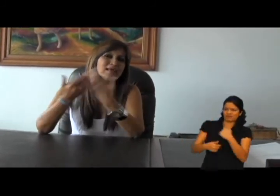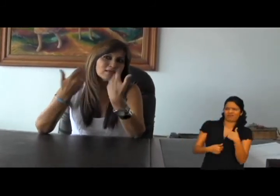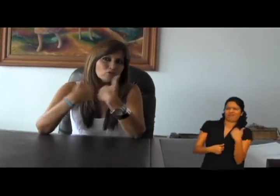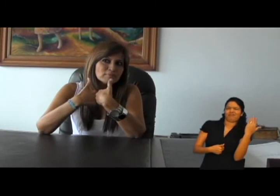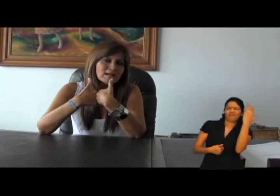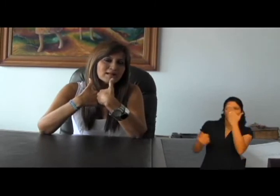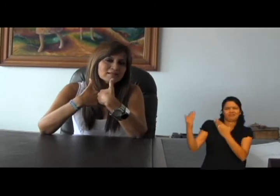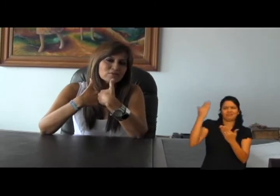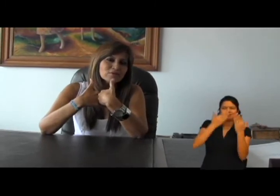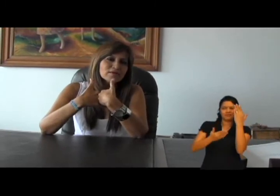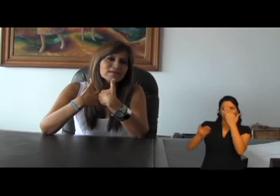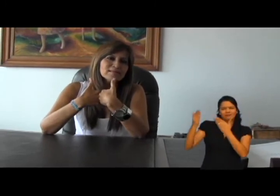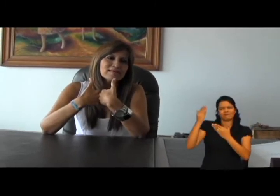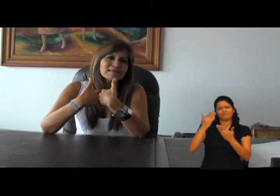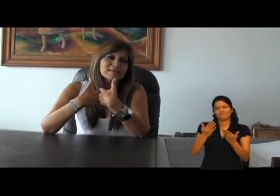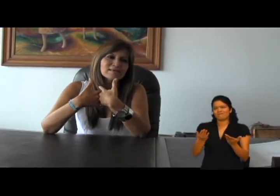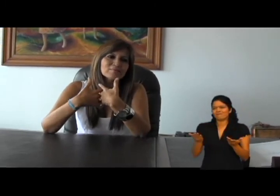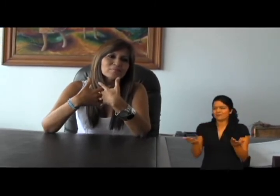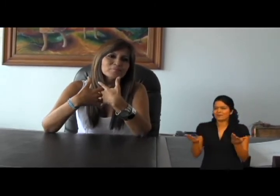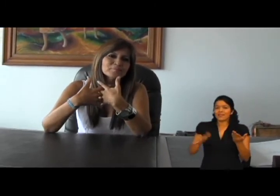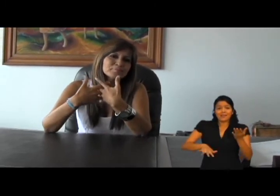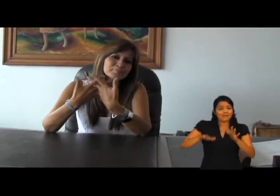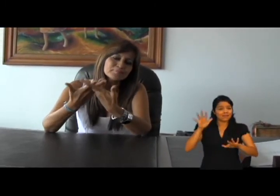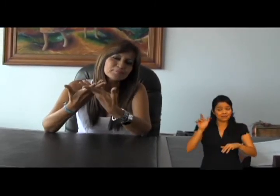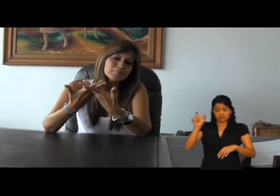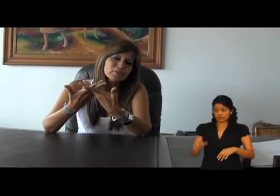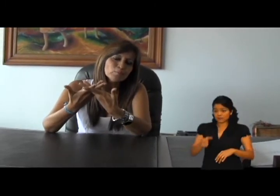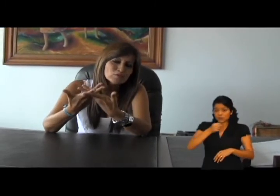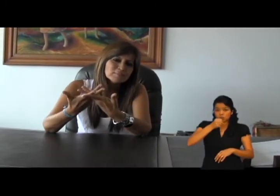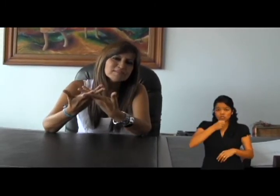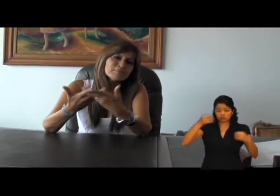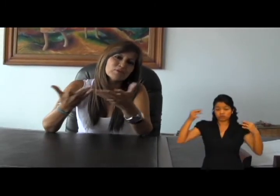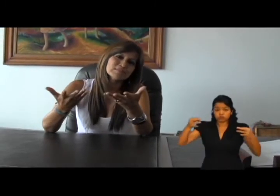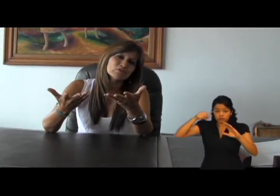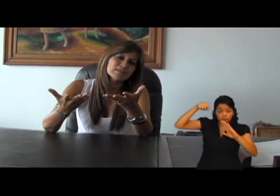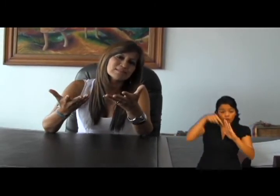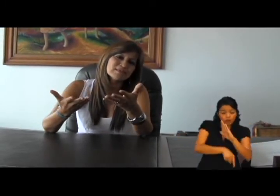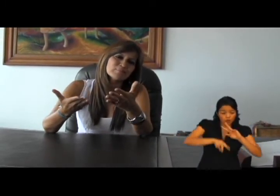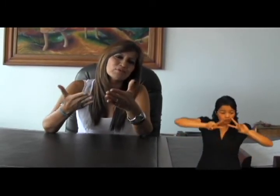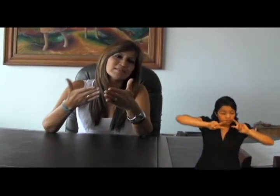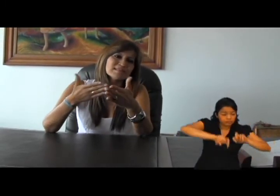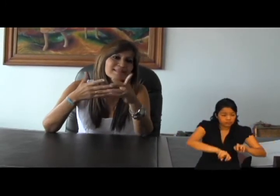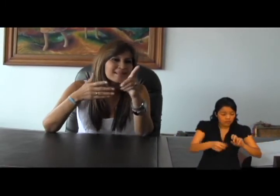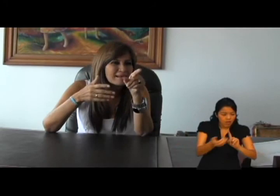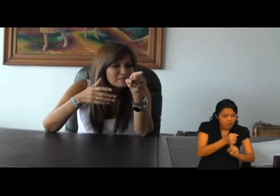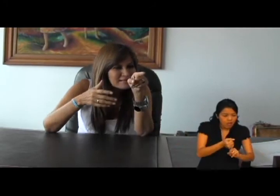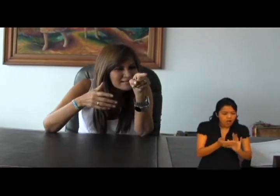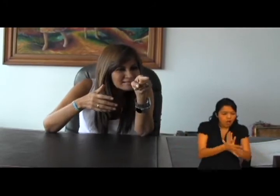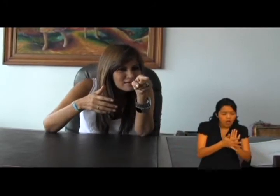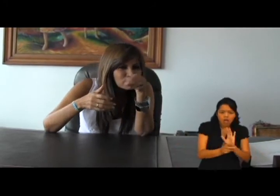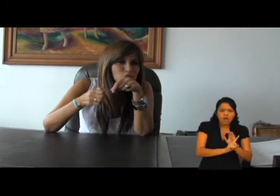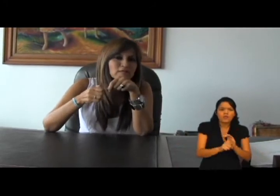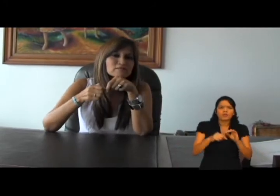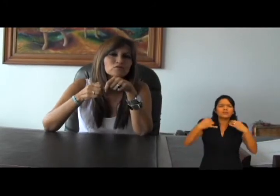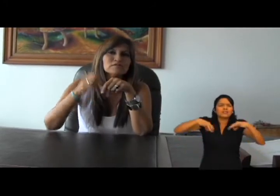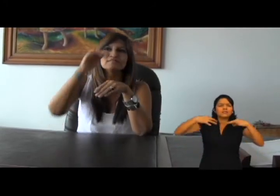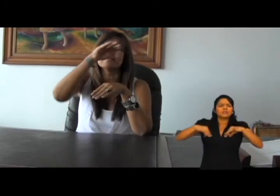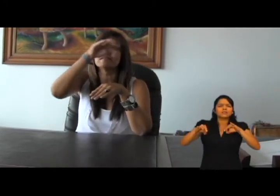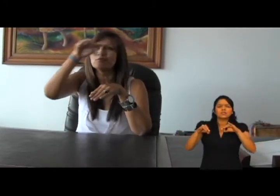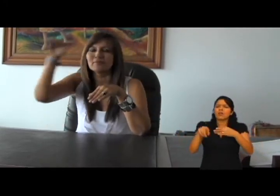ahí yo analizo de que muchas veces el periodista no tiene tiempo de realmente ir allá al fondo de las cosas y se dice lo